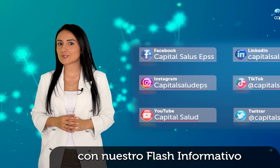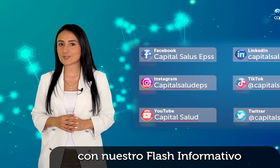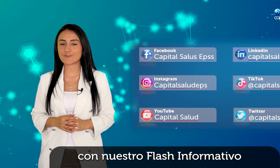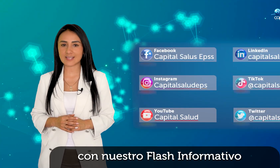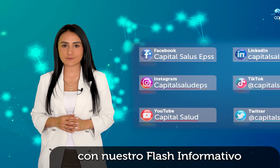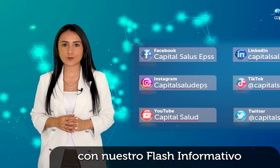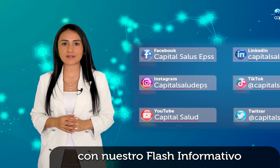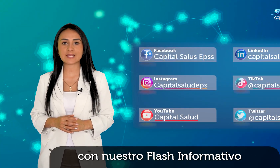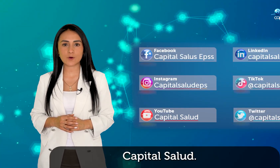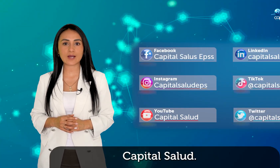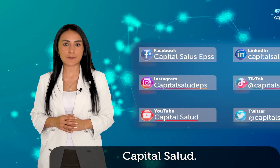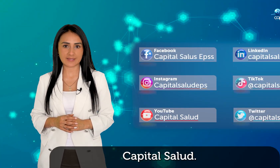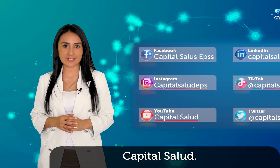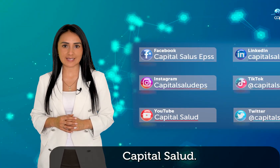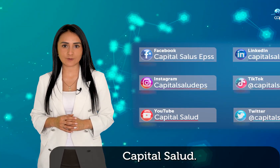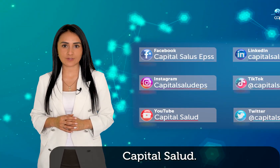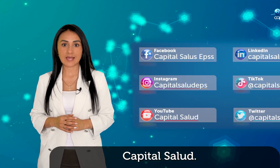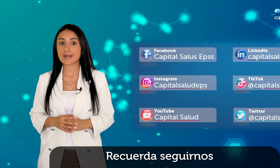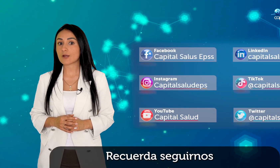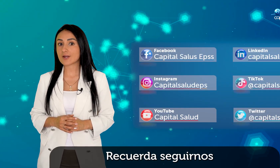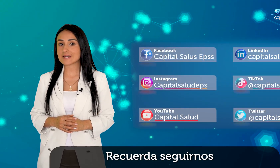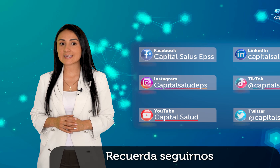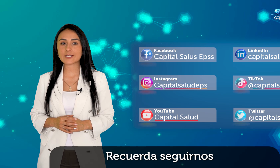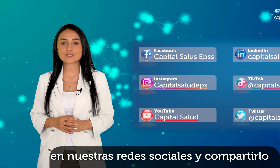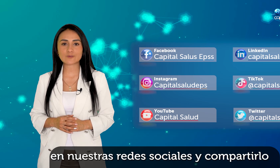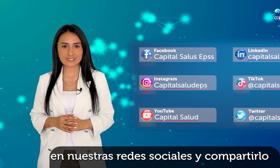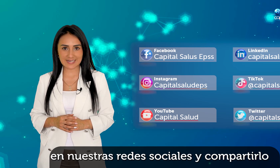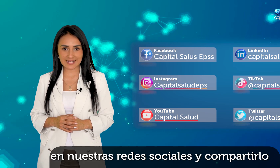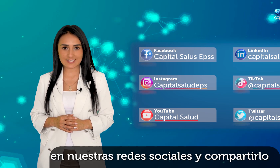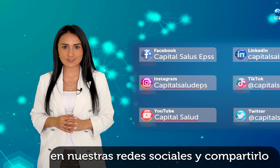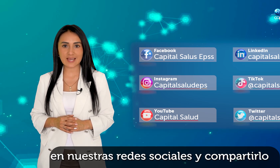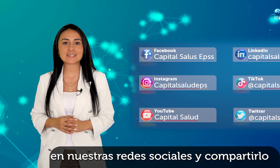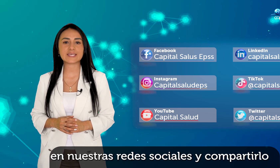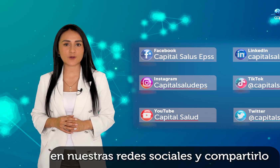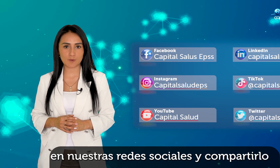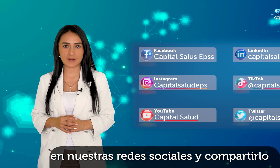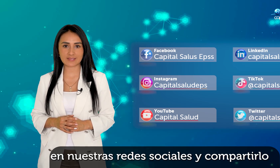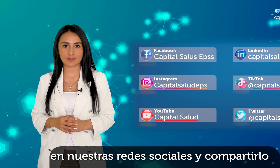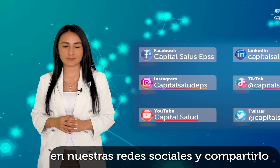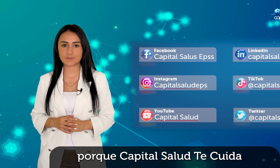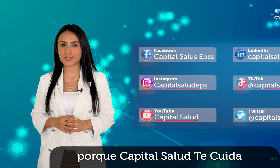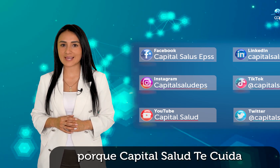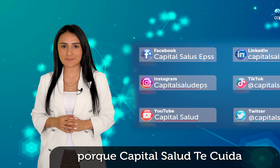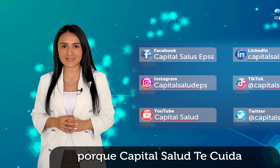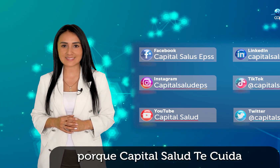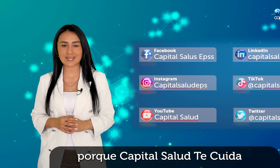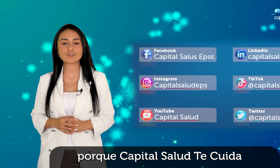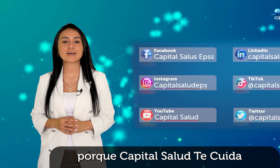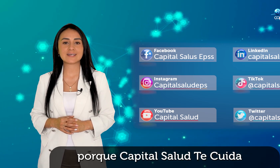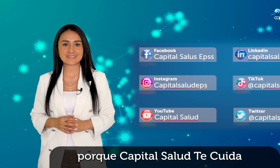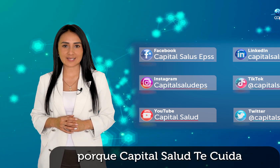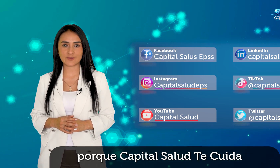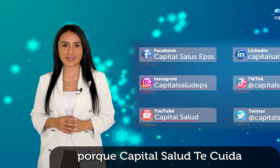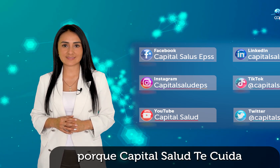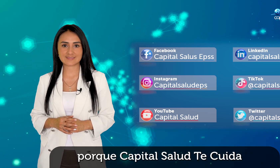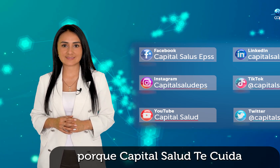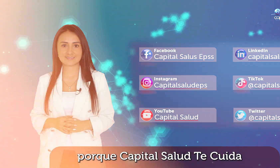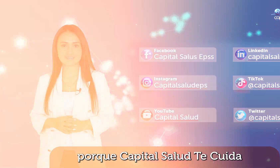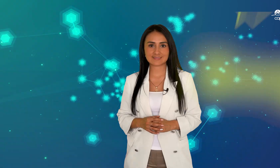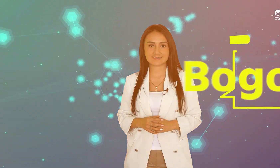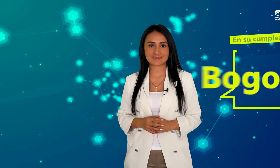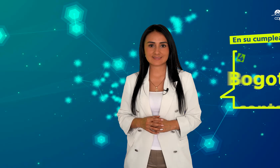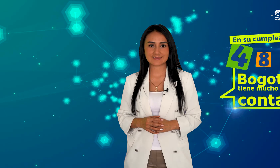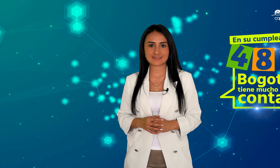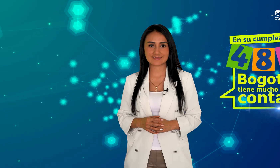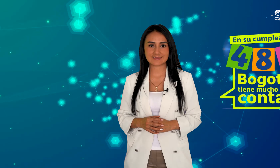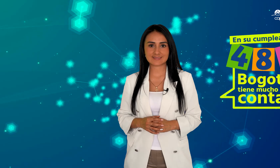conectados con nuestro flash informativo Capital Salud. Recuerda seguirnos en nuestras redes sociales y compartirlo, porque Capital Salud te cuida.